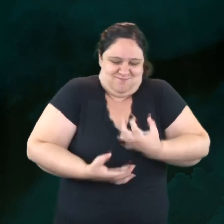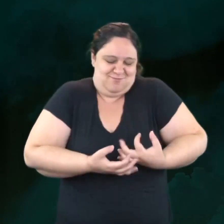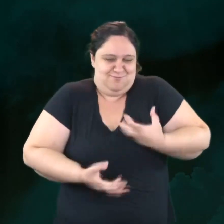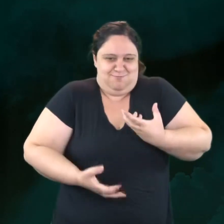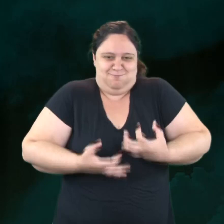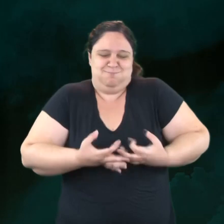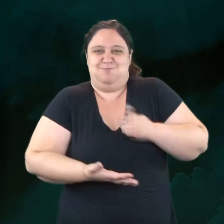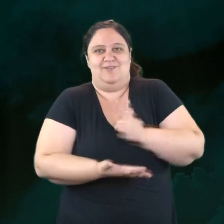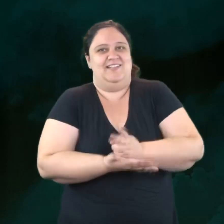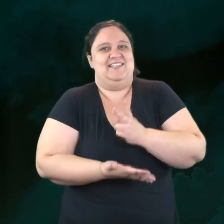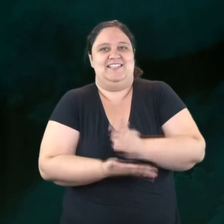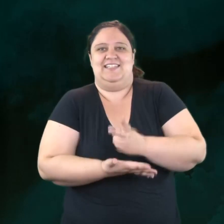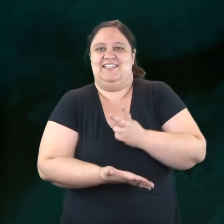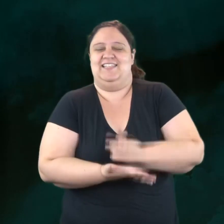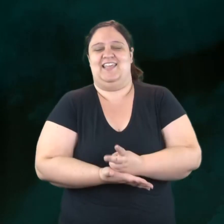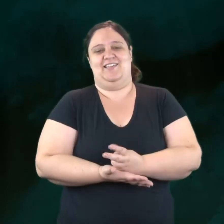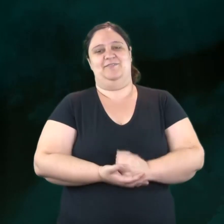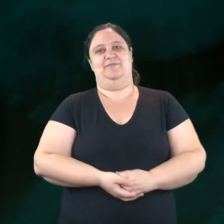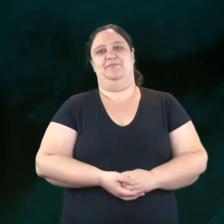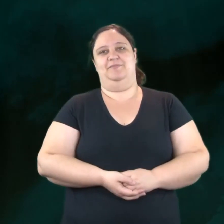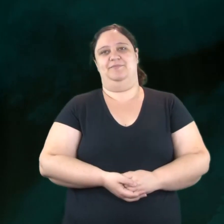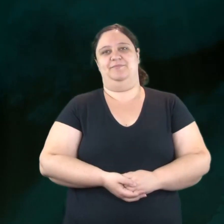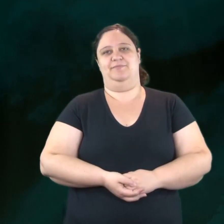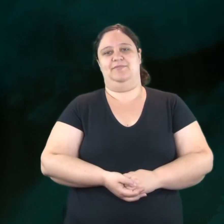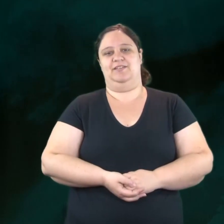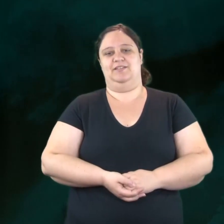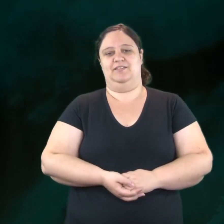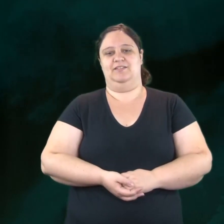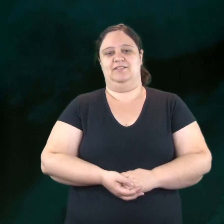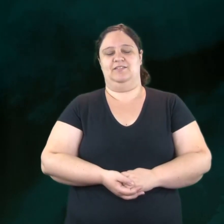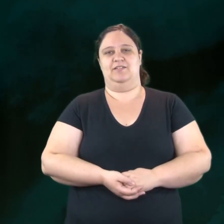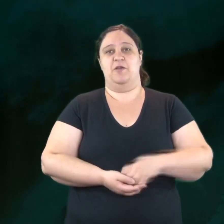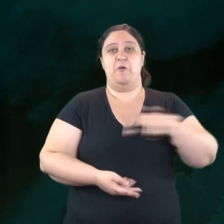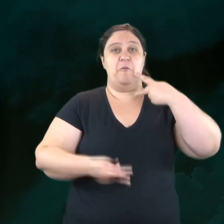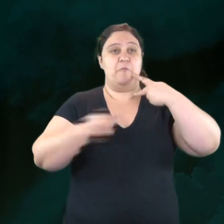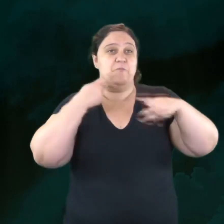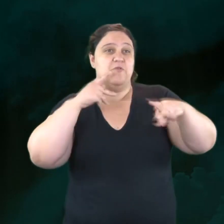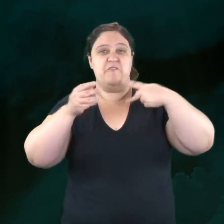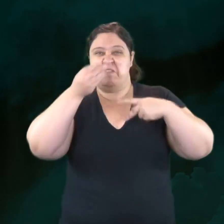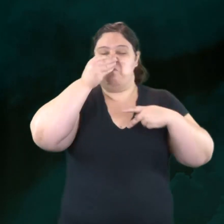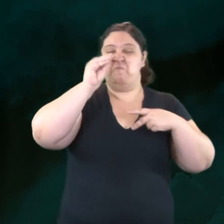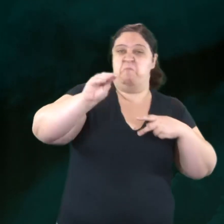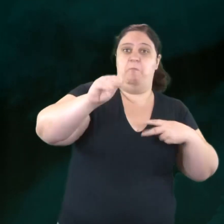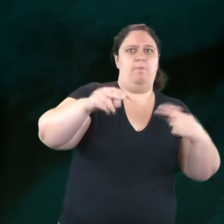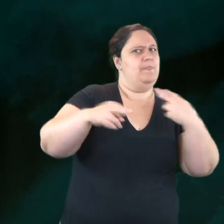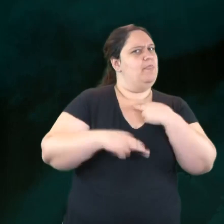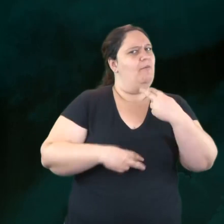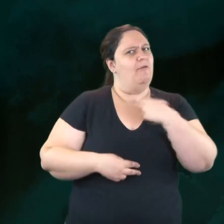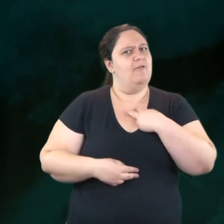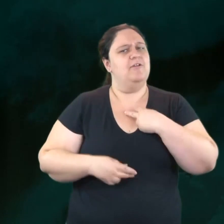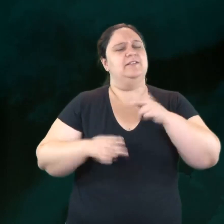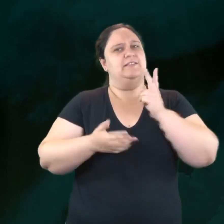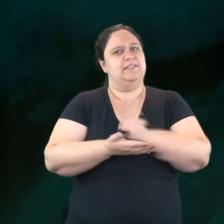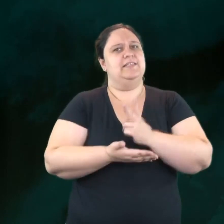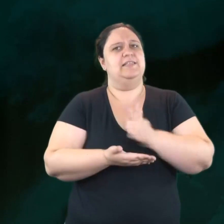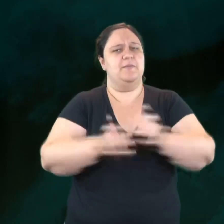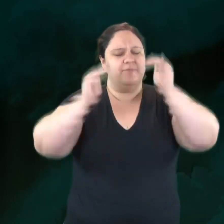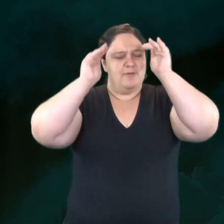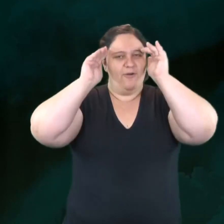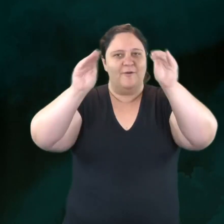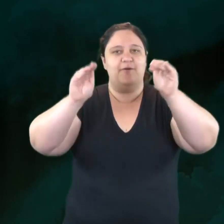no Espírito. Né? Não desprezeis as profecias, dá valor para a palavra profética.